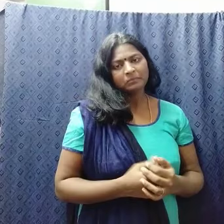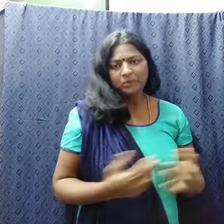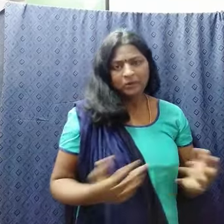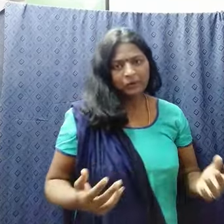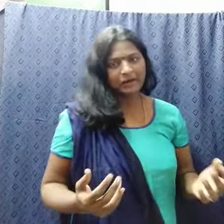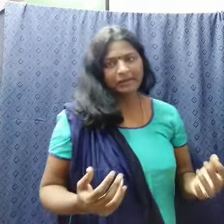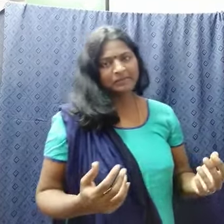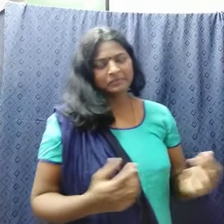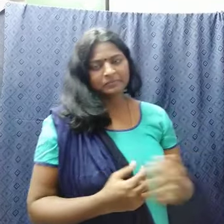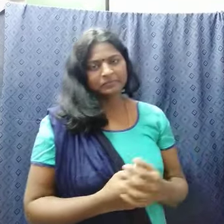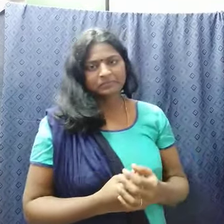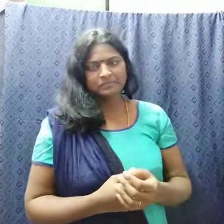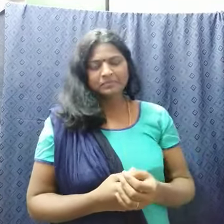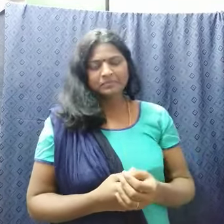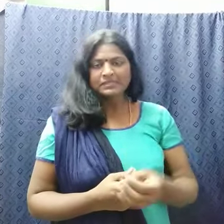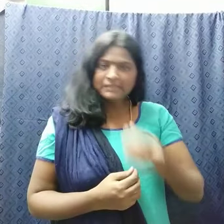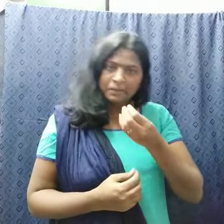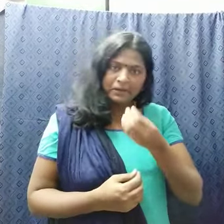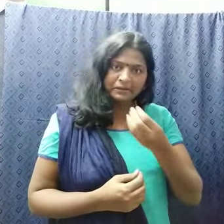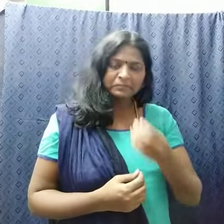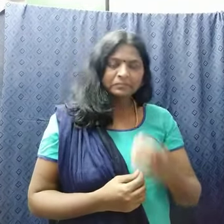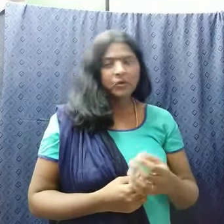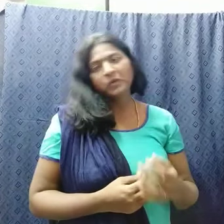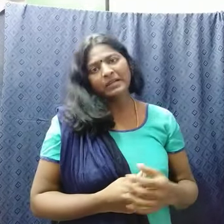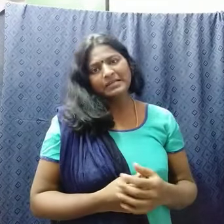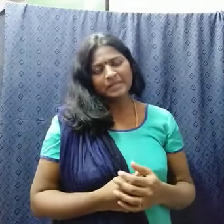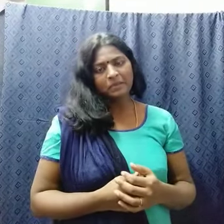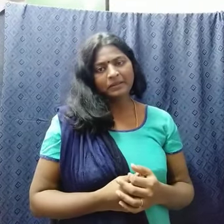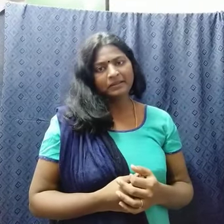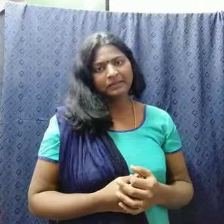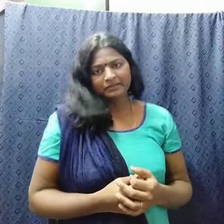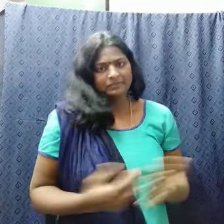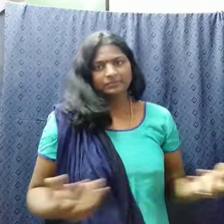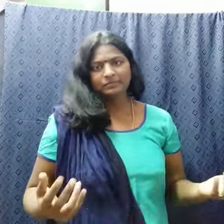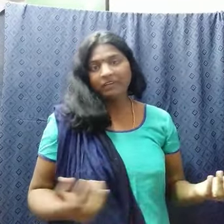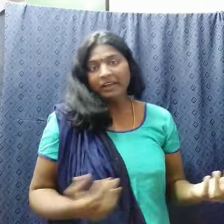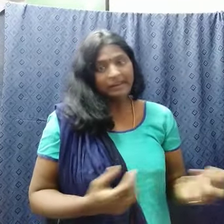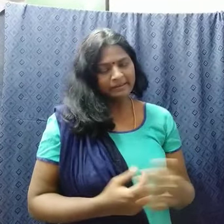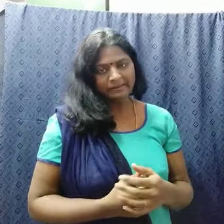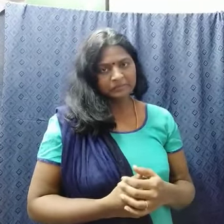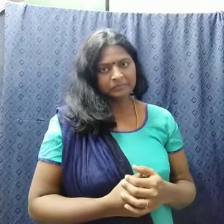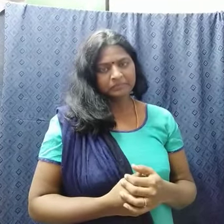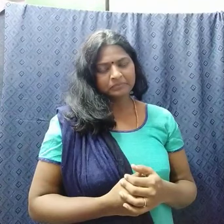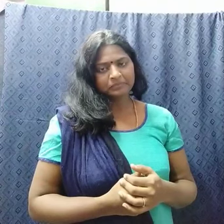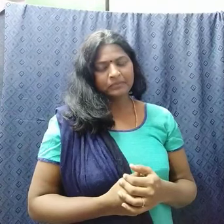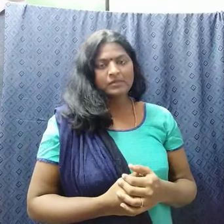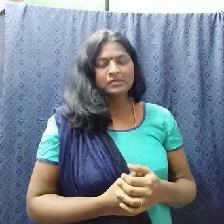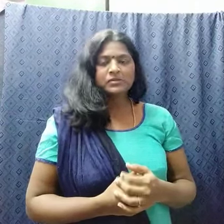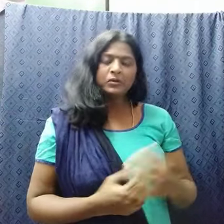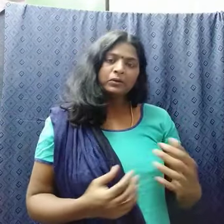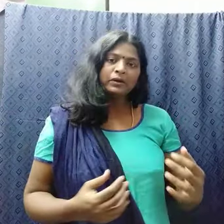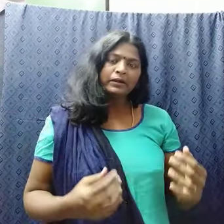பணம் கிடையாது, சாப்பாடு ஒருவேளை சாப்பாட்டுக்கு வேலை இல்லை. சோ இந்த